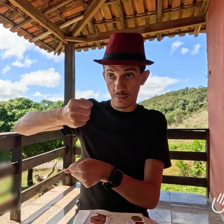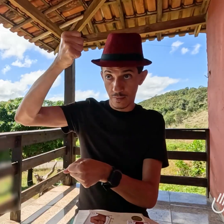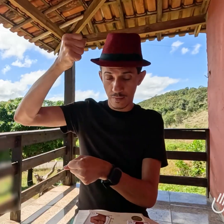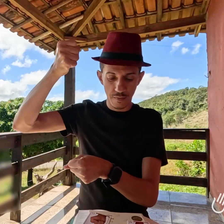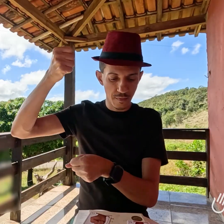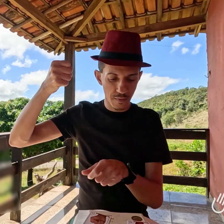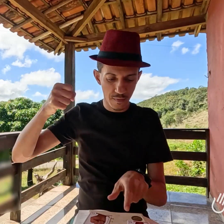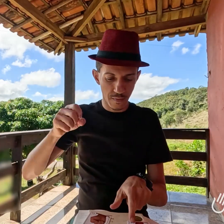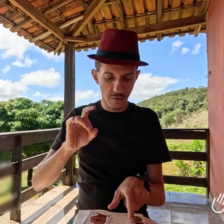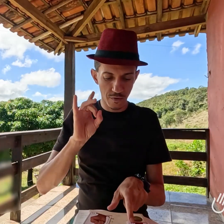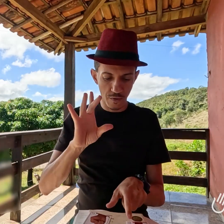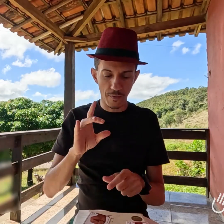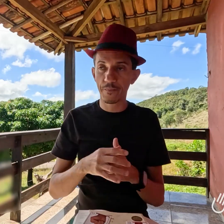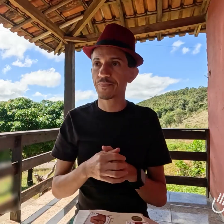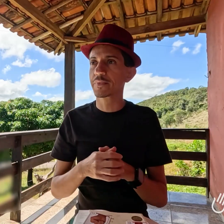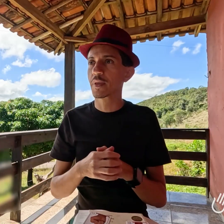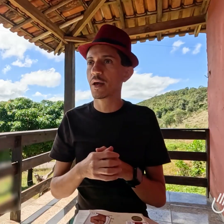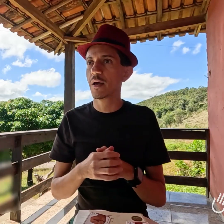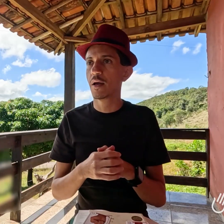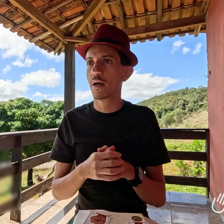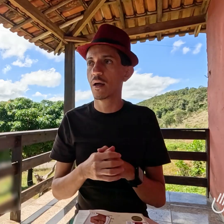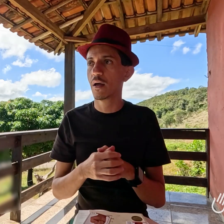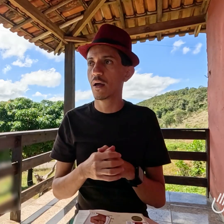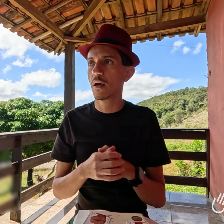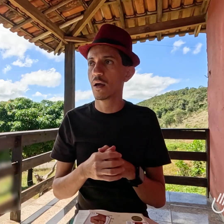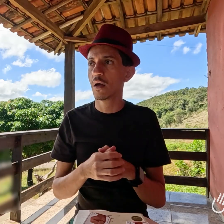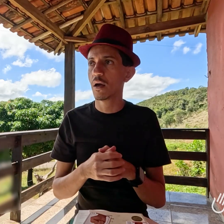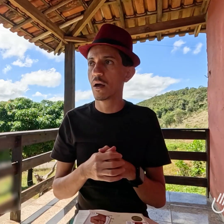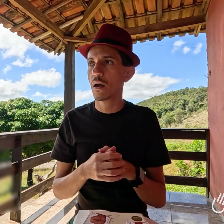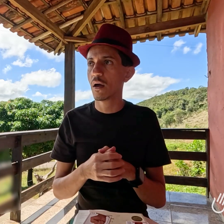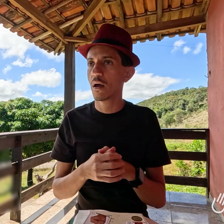de repente, guarda-chuva, só.